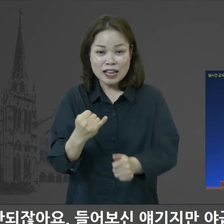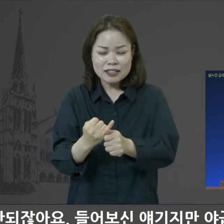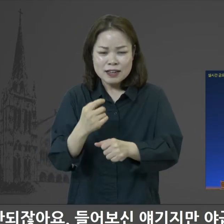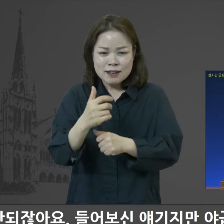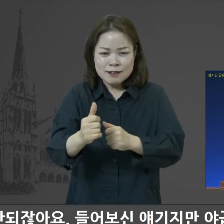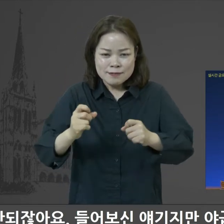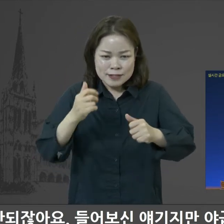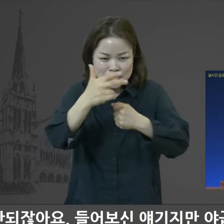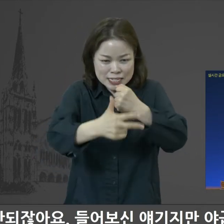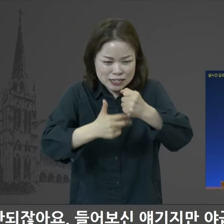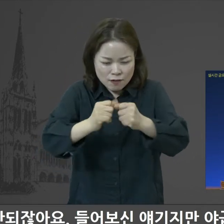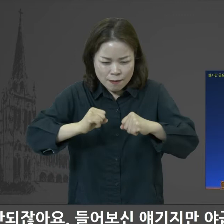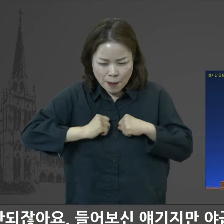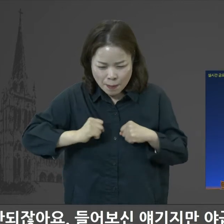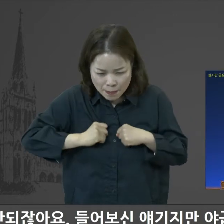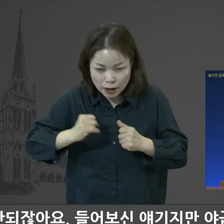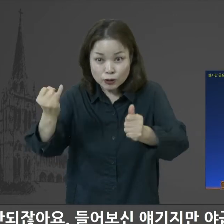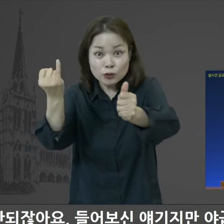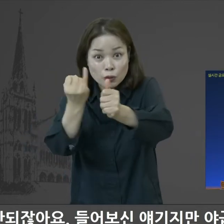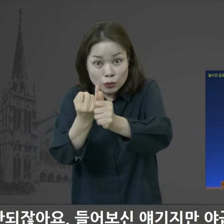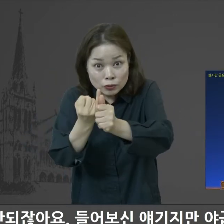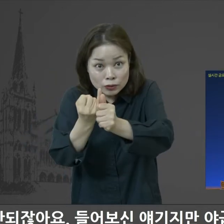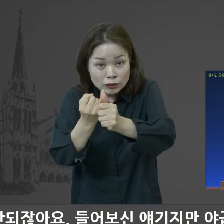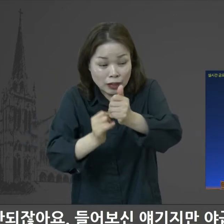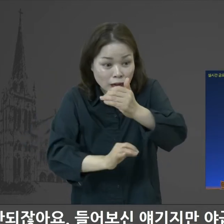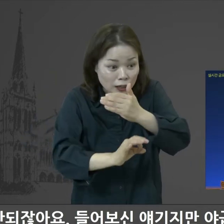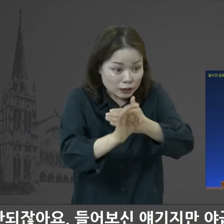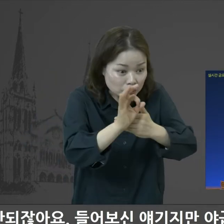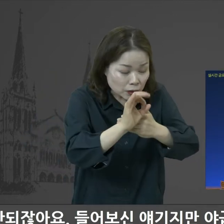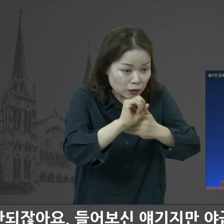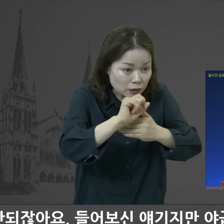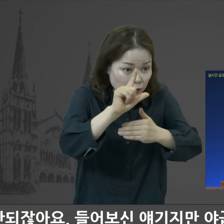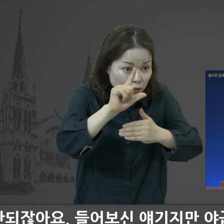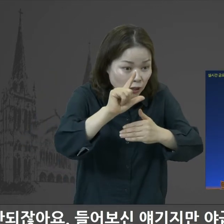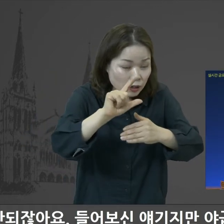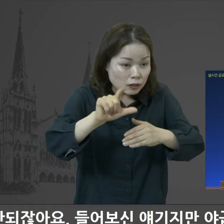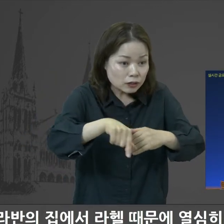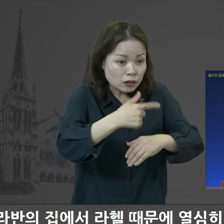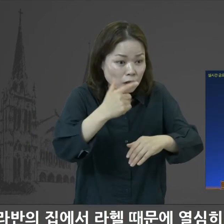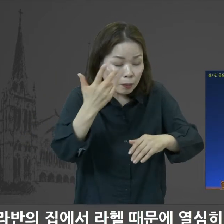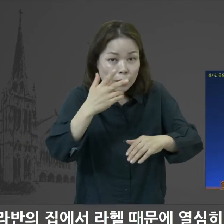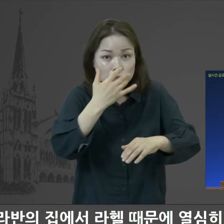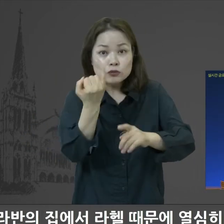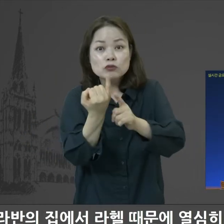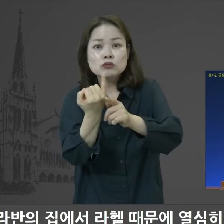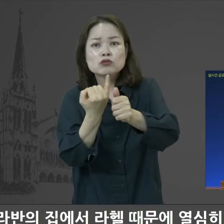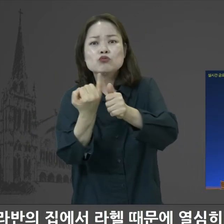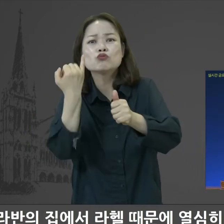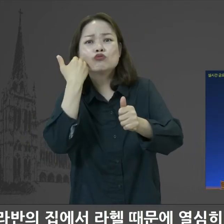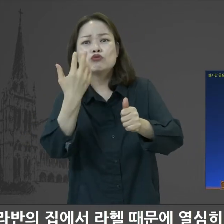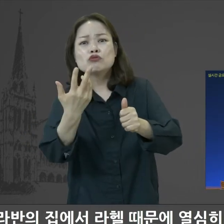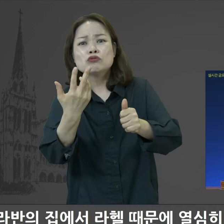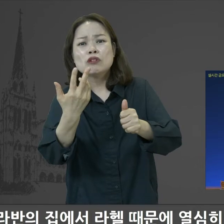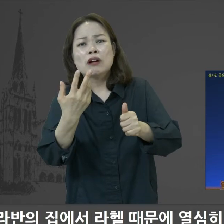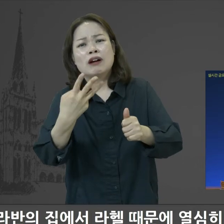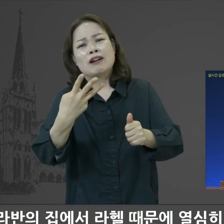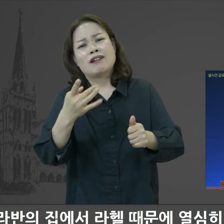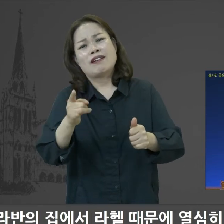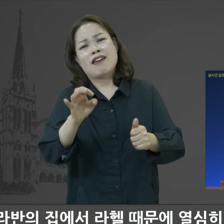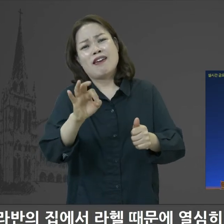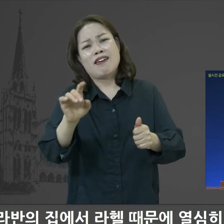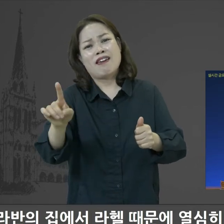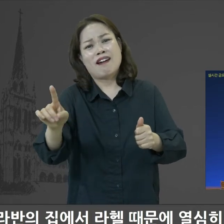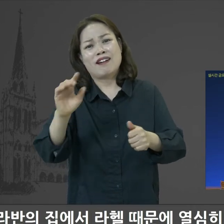결혼했는데, 결혼하고 그 다음날 아침에 신혼 첫밤 지내고 딱 깨니까 옆에 누워 있었던 여자가 누구라고요? 레아.